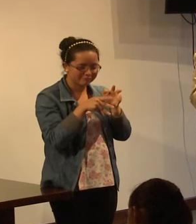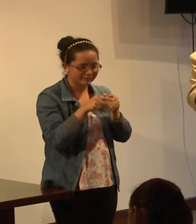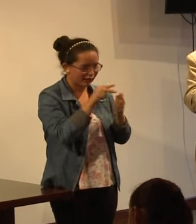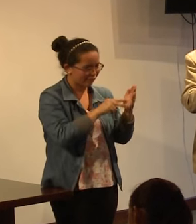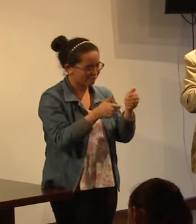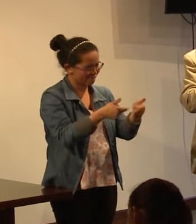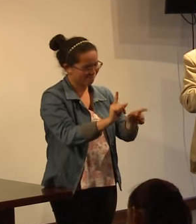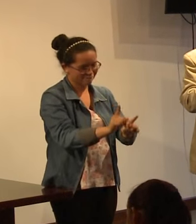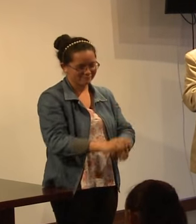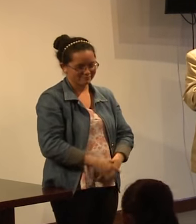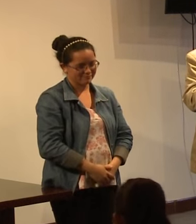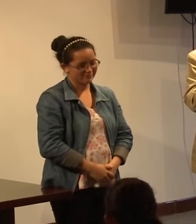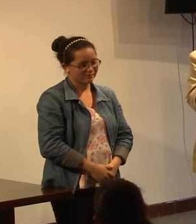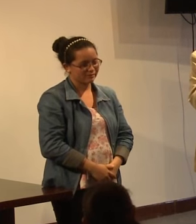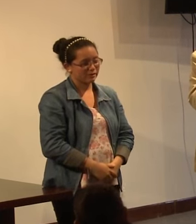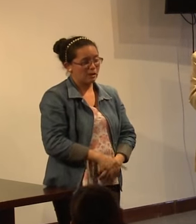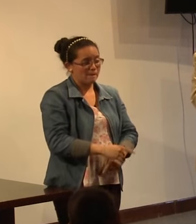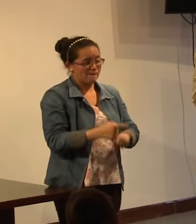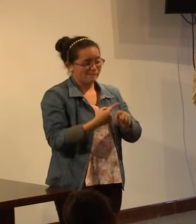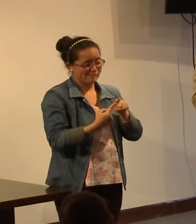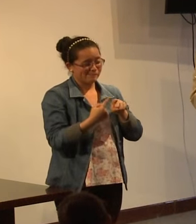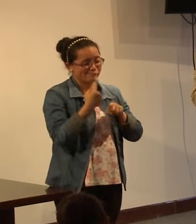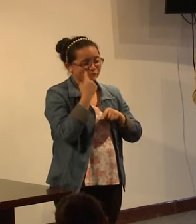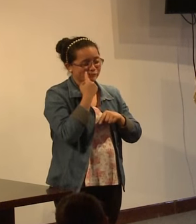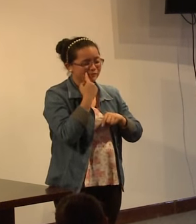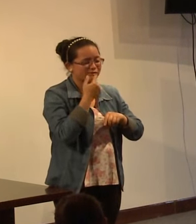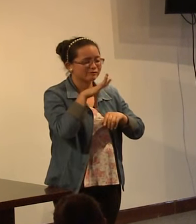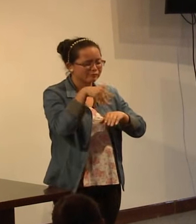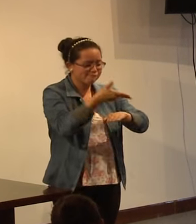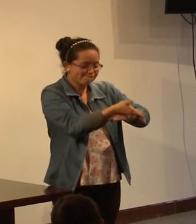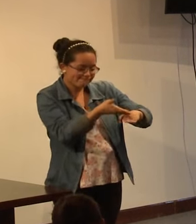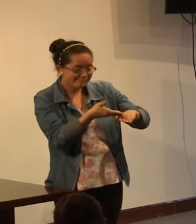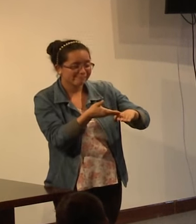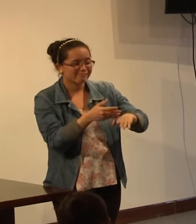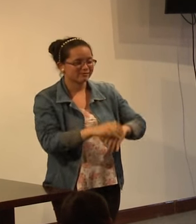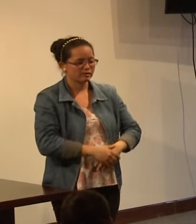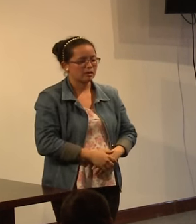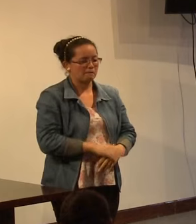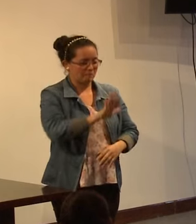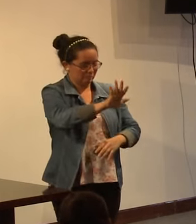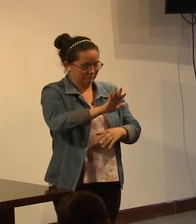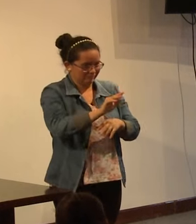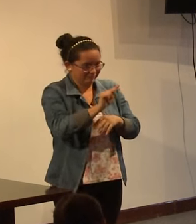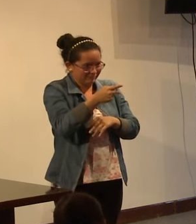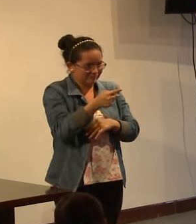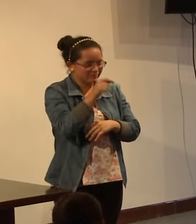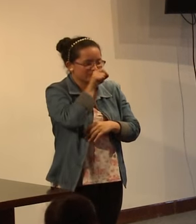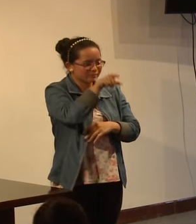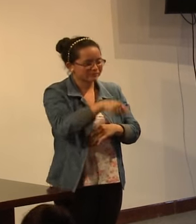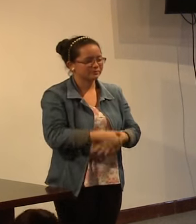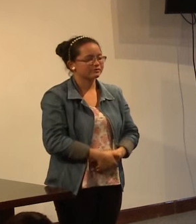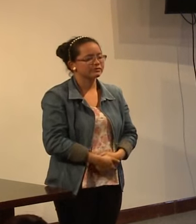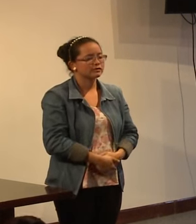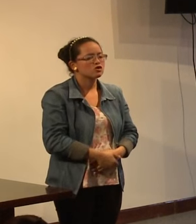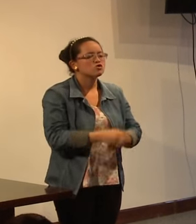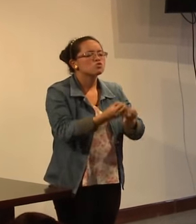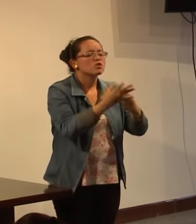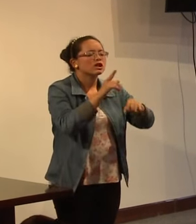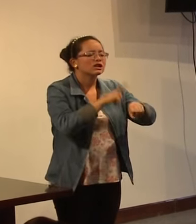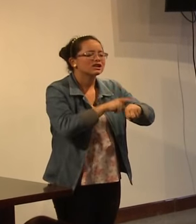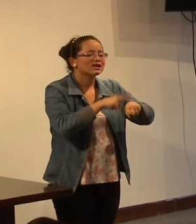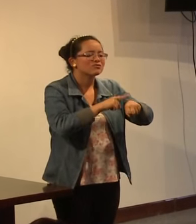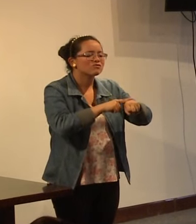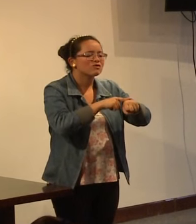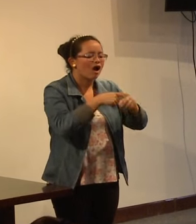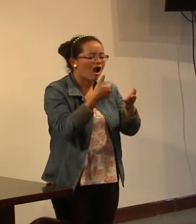Pero luego la exigencia es absurda. Ahora voy a hacer una segunda pregunta entonces. ¿Cuánto tiempo gastaron ustedes